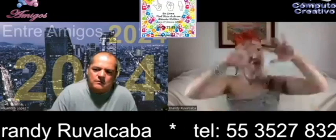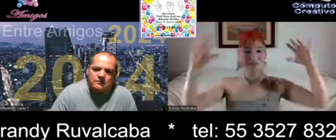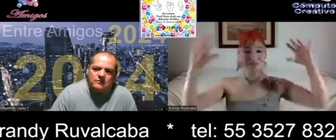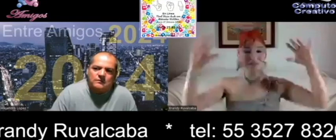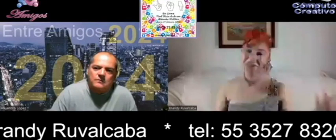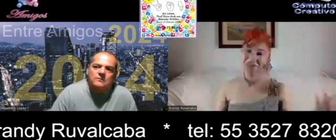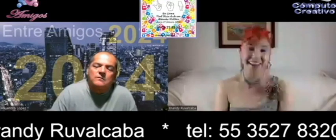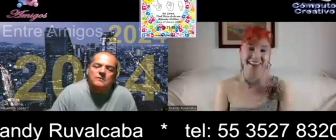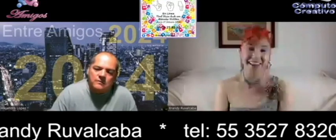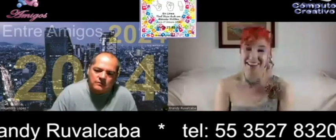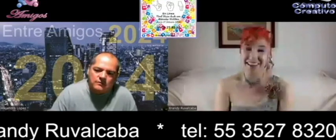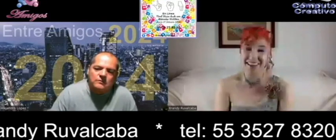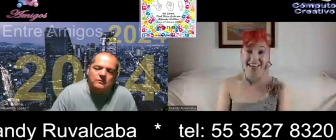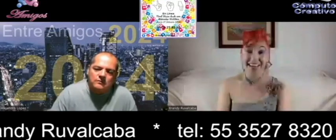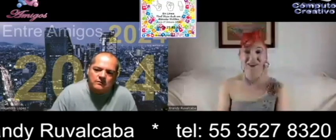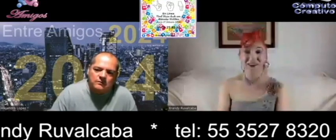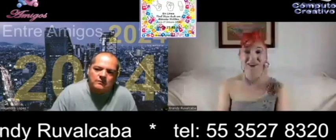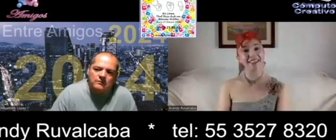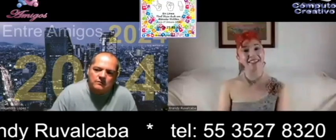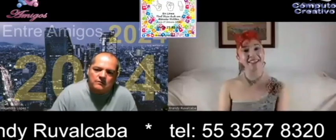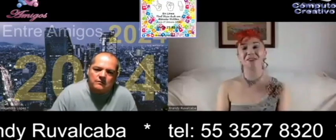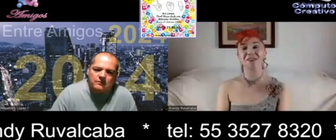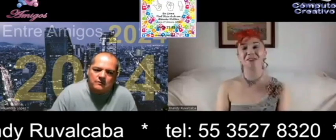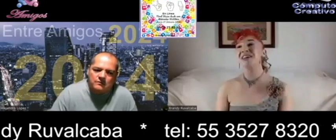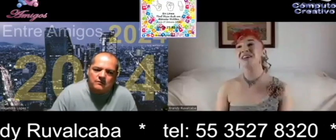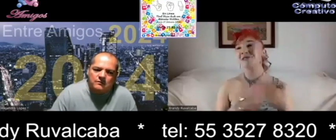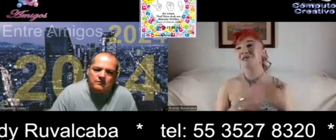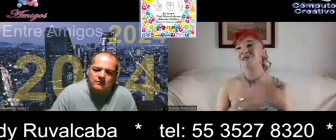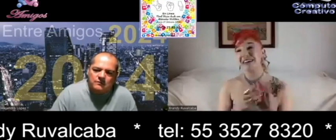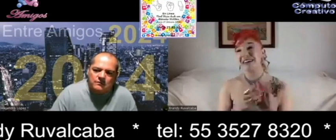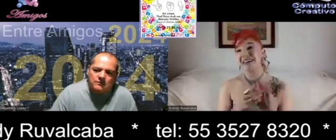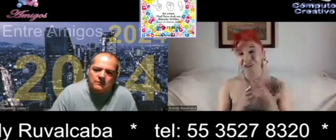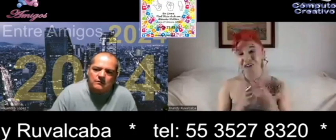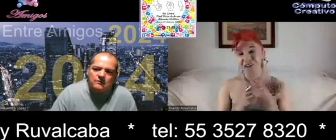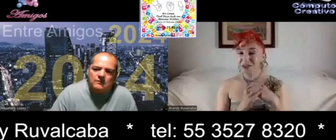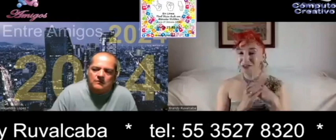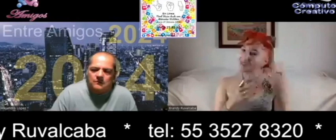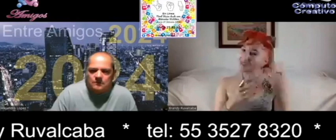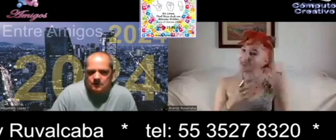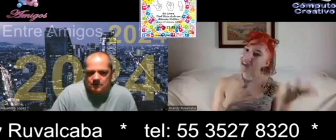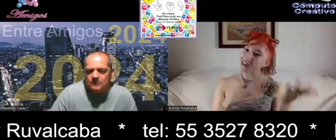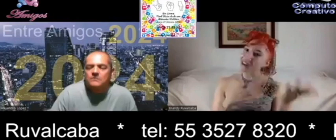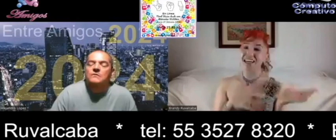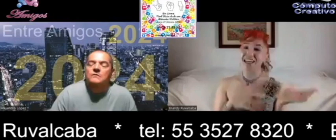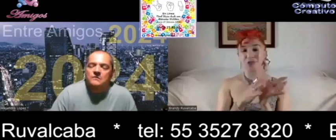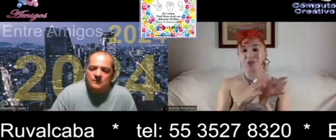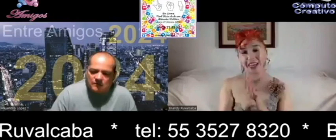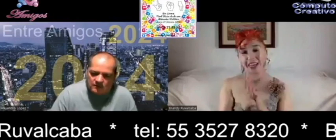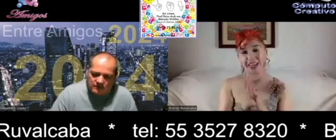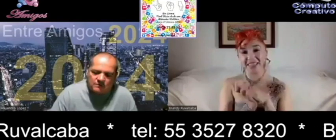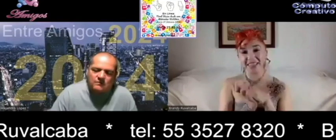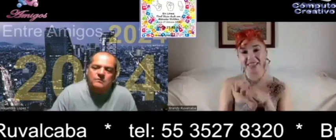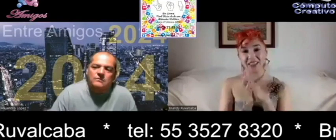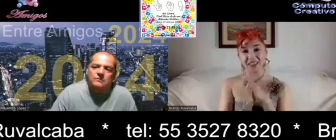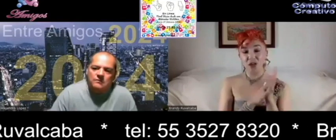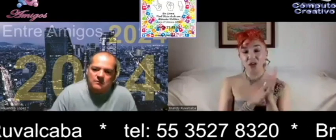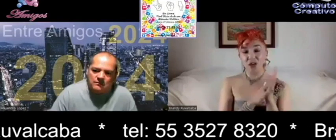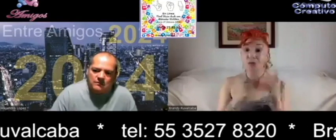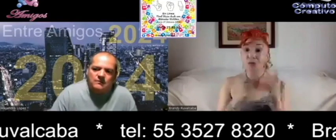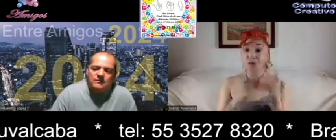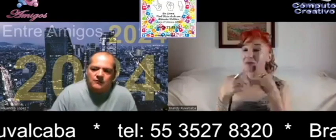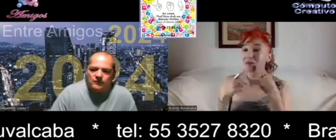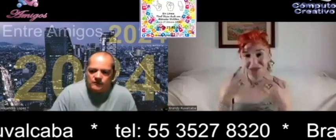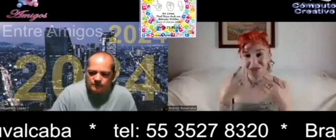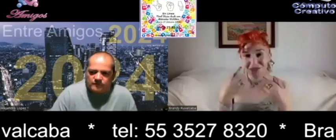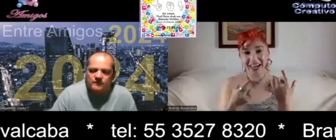todo un mundo y la verdad es que es fantástico, ¿no? Ir descubriendo sus etimologías, sus raíces, su forma